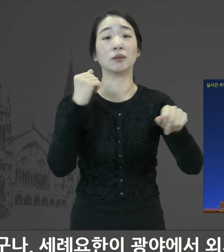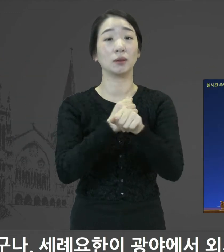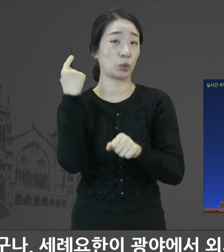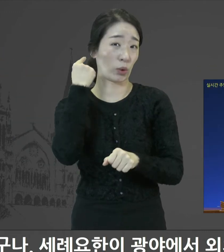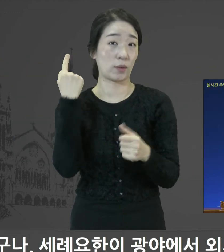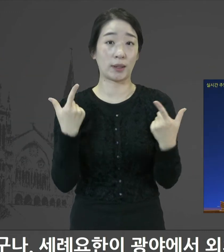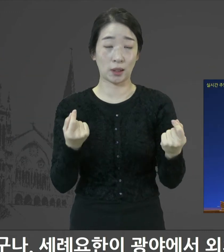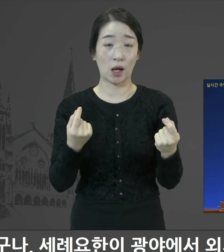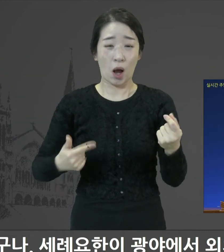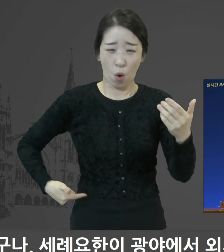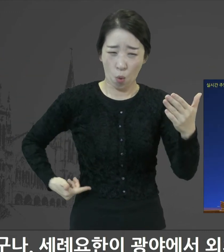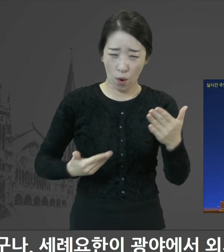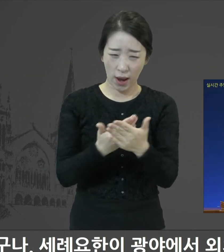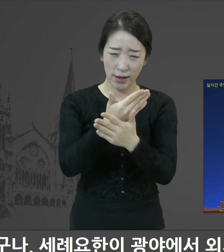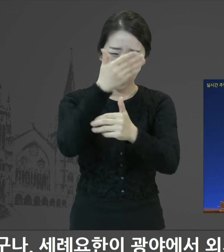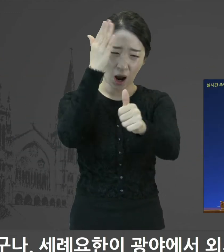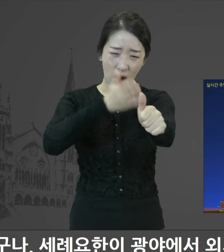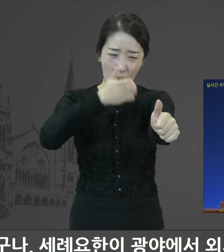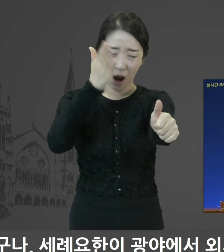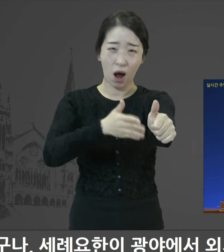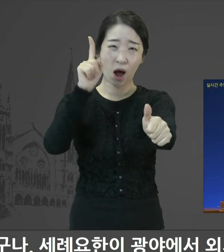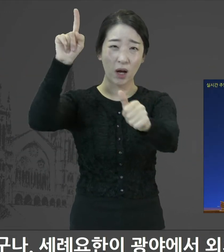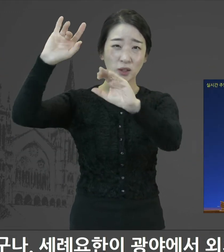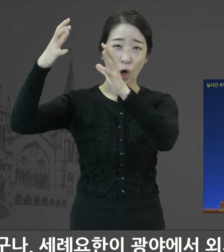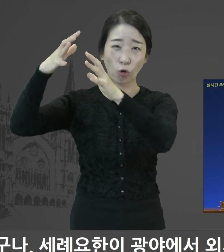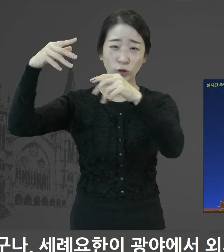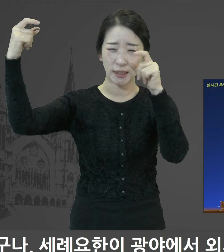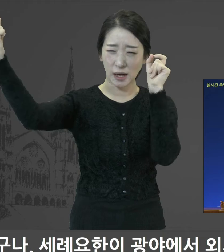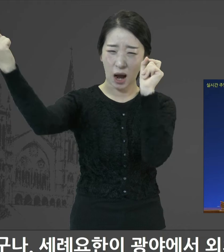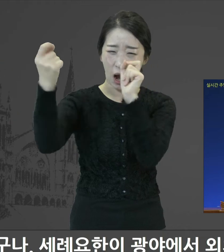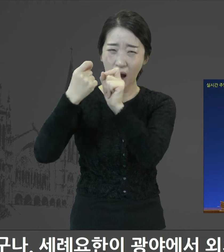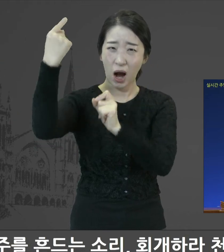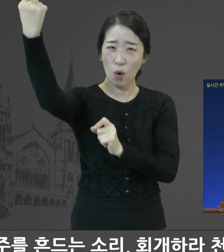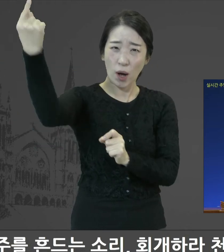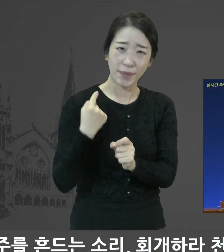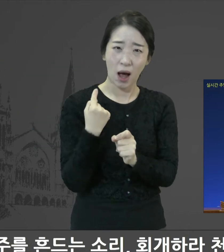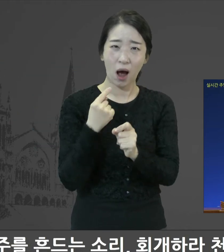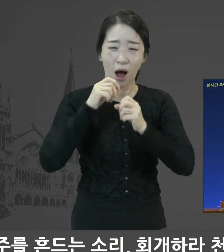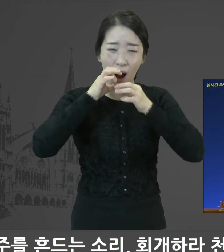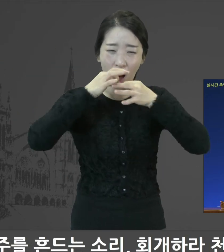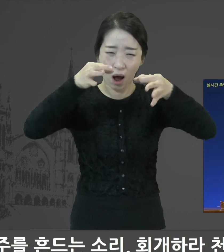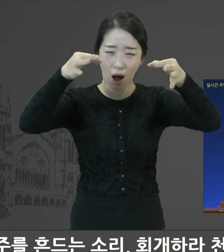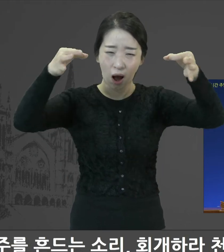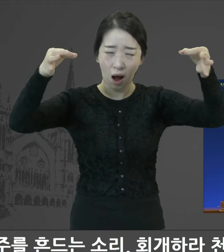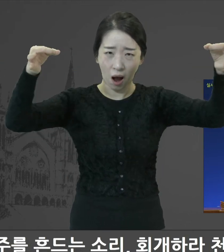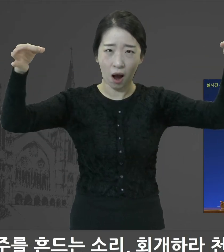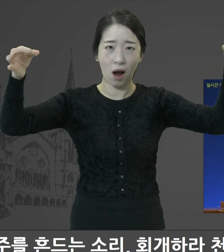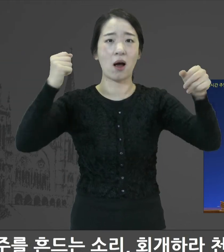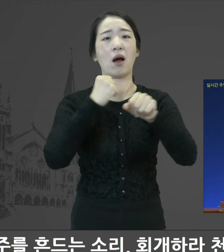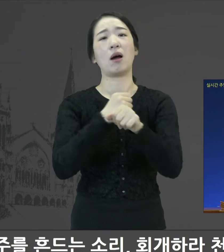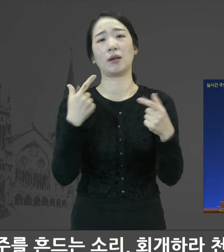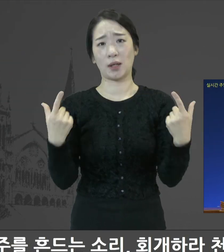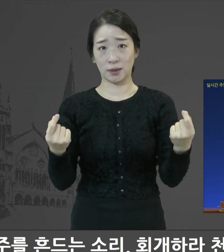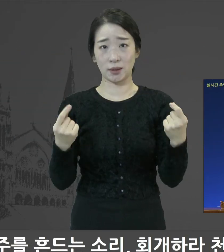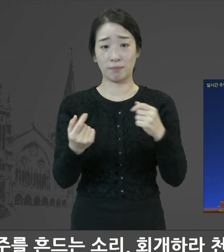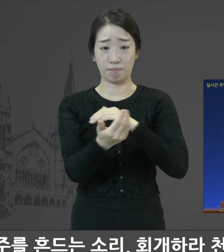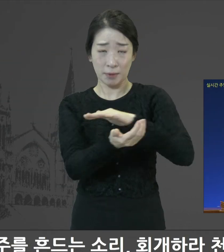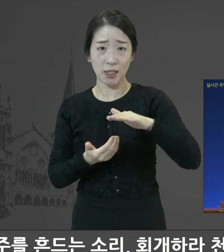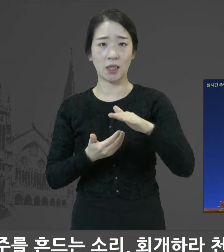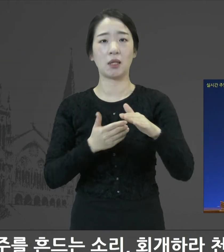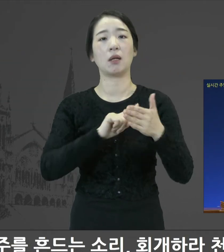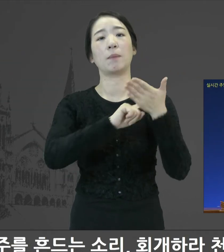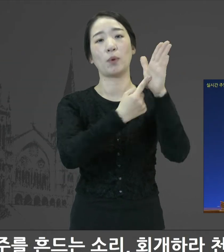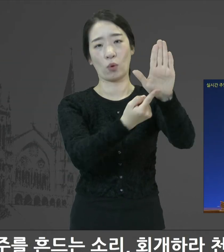회개하라 천국이 가까웠느니라, 이렇게 말씀하시는 예수님의 소리에 전조적 역할을 하고